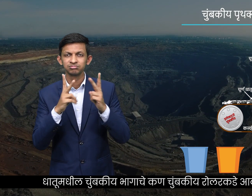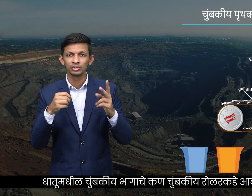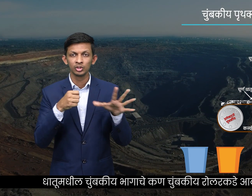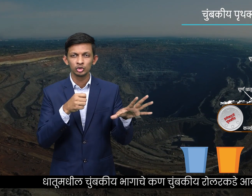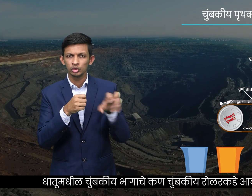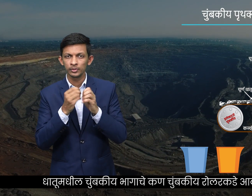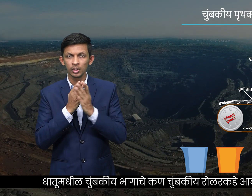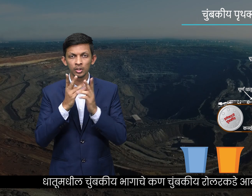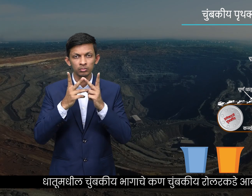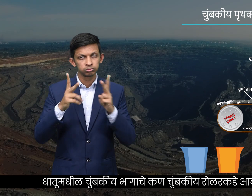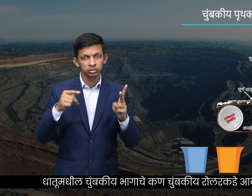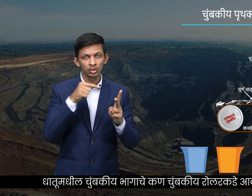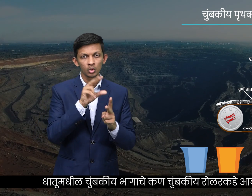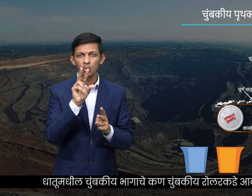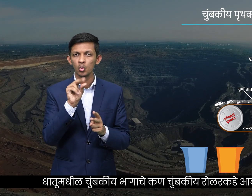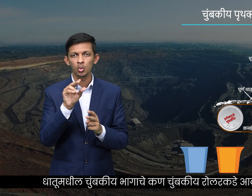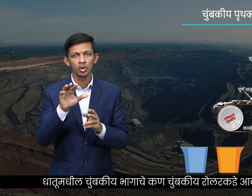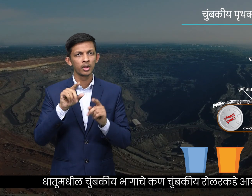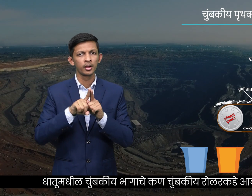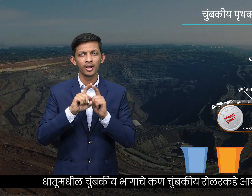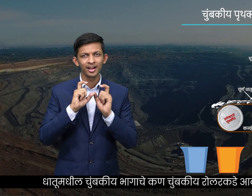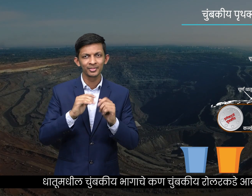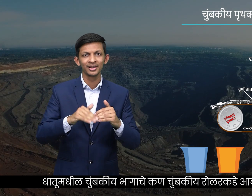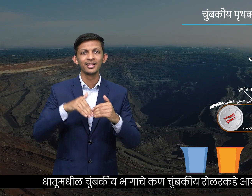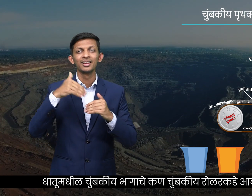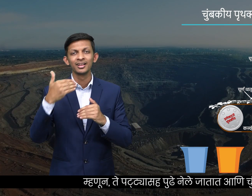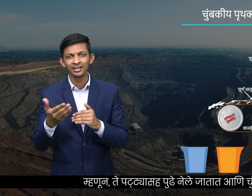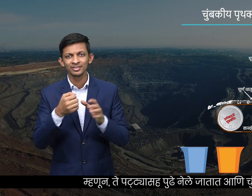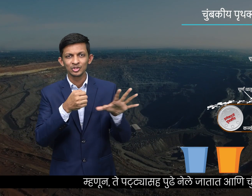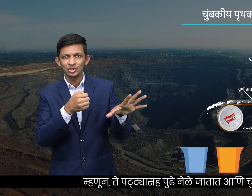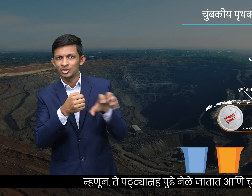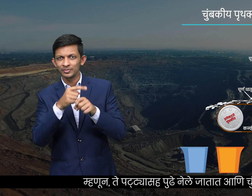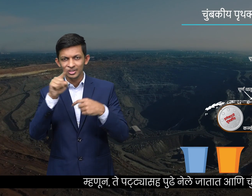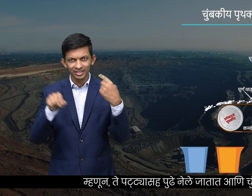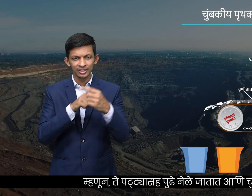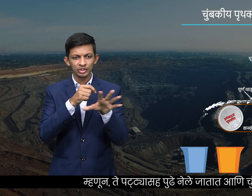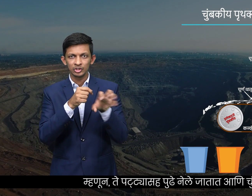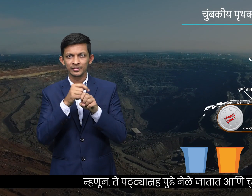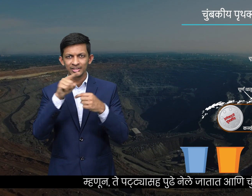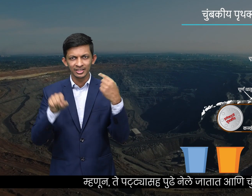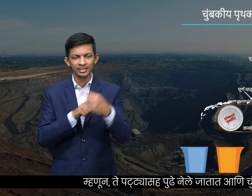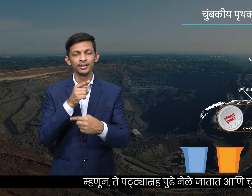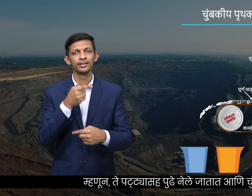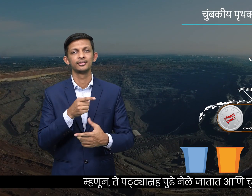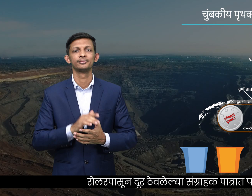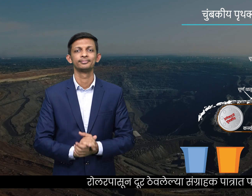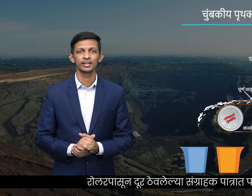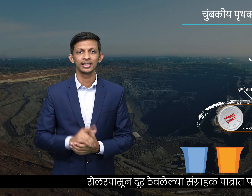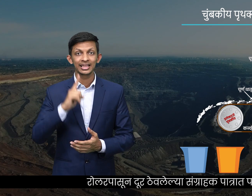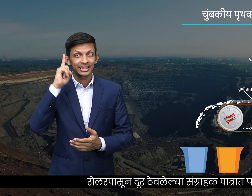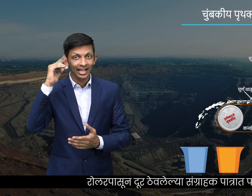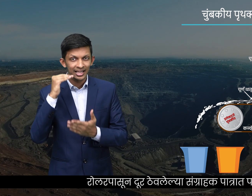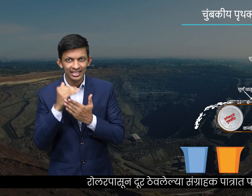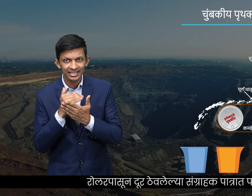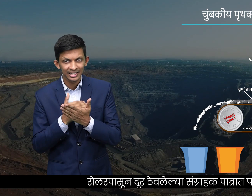धातूमधील चुंबकीय भागाचे कण चुंबकीय रोलरकडे आकर्षित होत नाहीत, म्हणून ते पट्ट्यासह पुढे नेले जातात. चुंबकीय